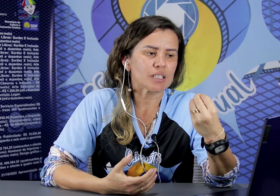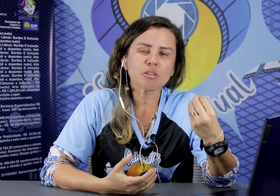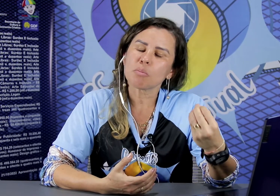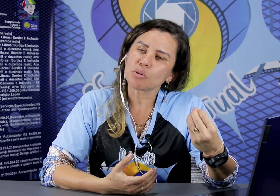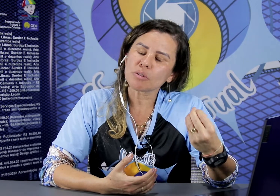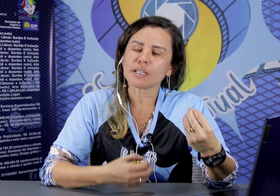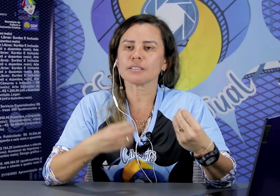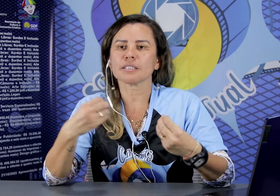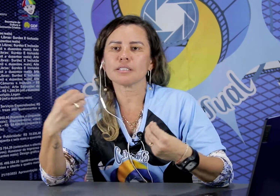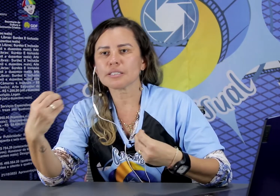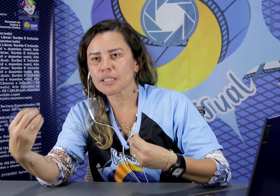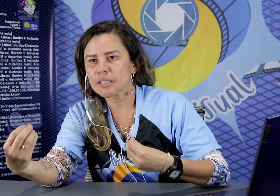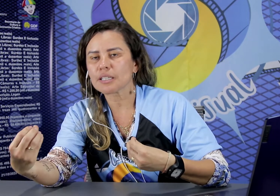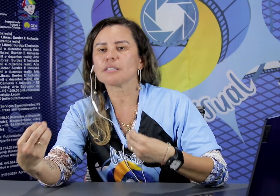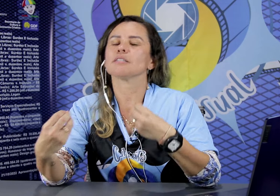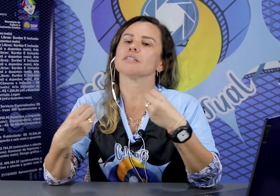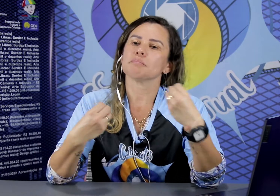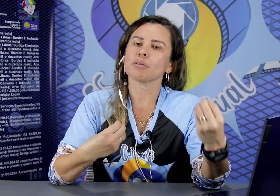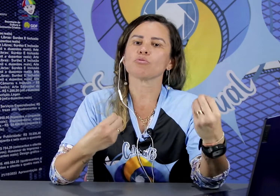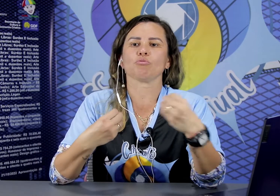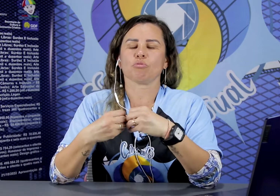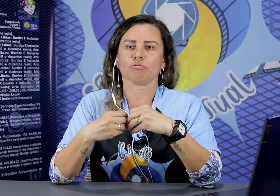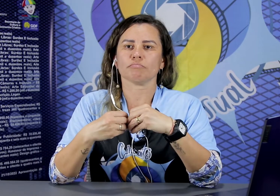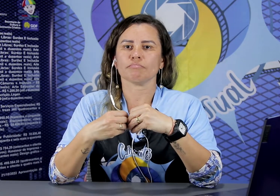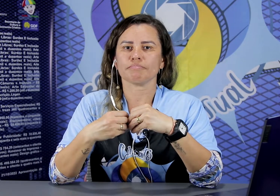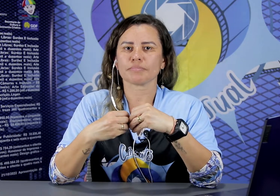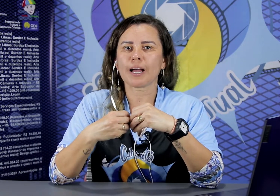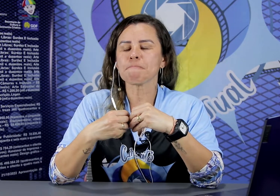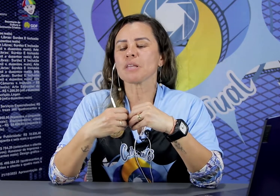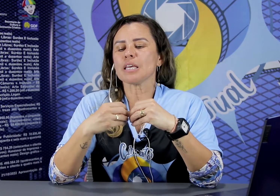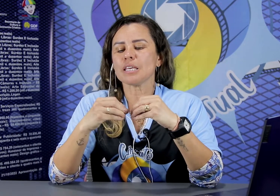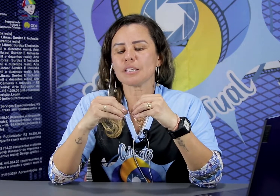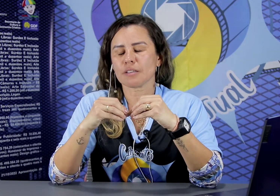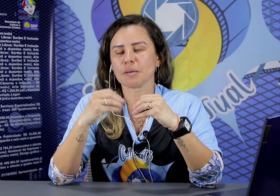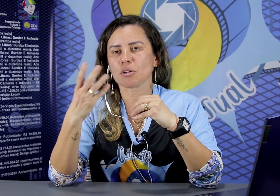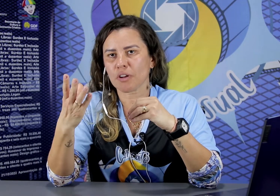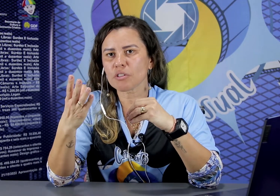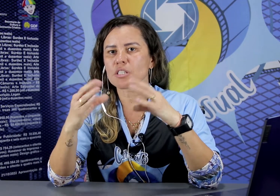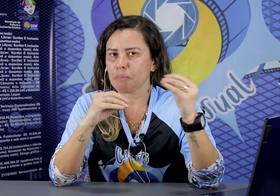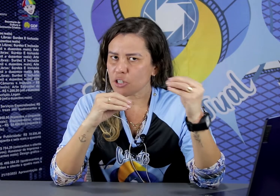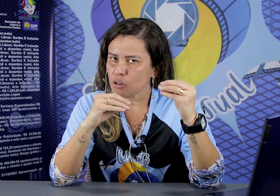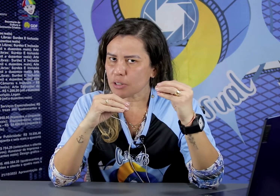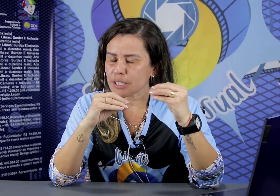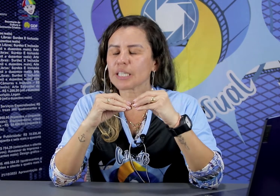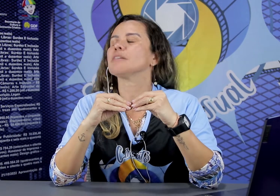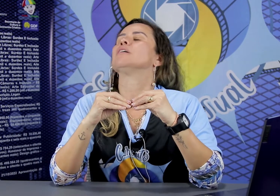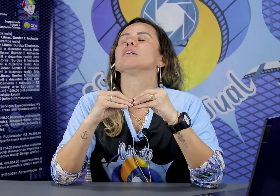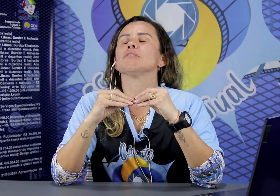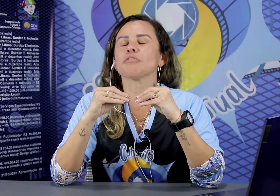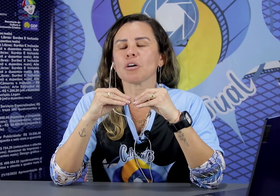língua portuguesa escrita pelo surdo, tá? E lembra que eu falei com vocês da parte teórica, né? Vou falar um